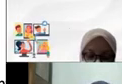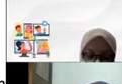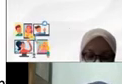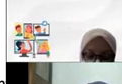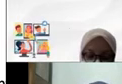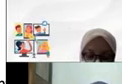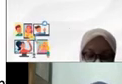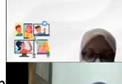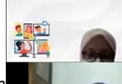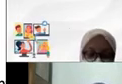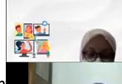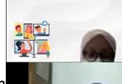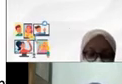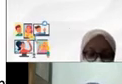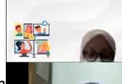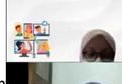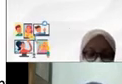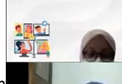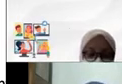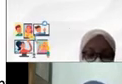Kemudian juga Istilah-istilah